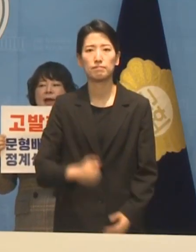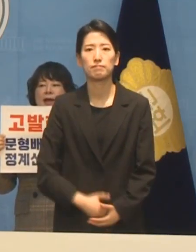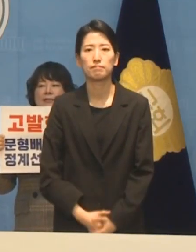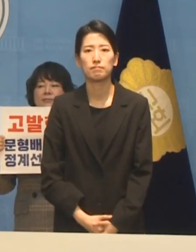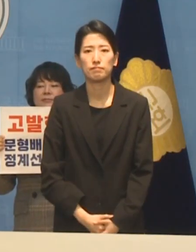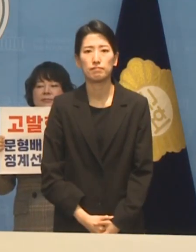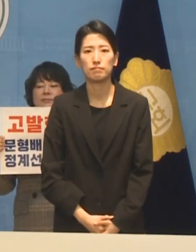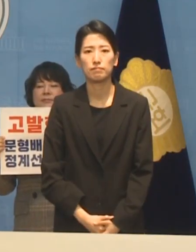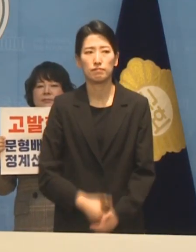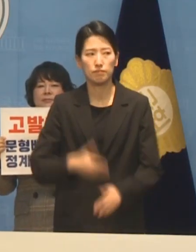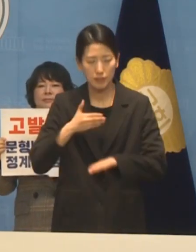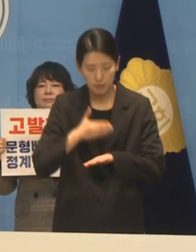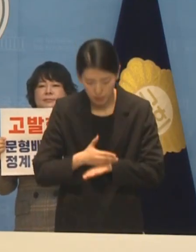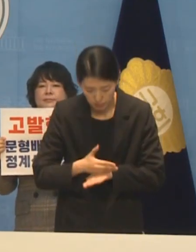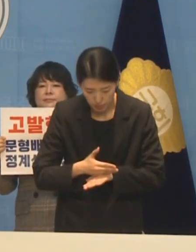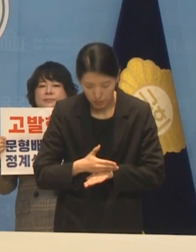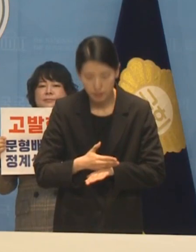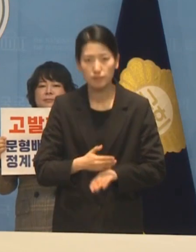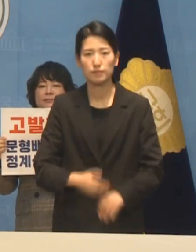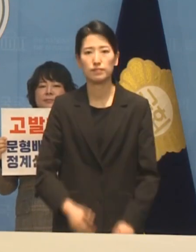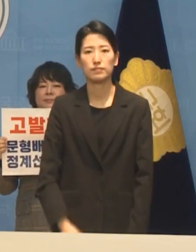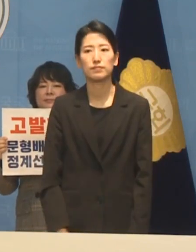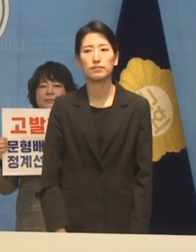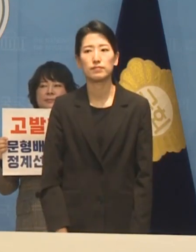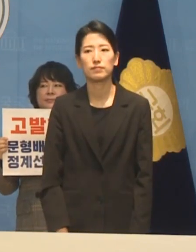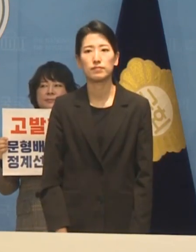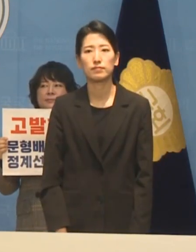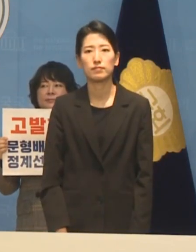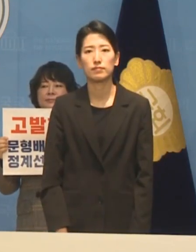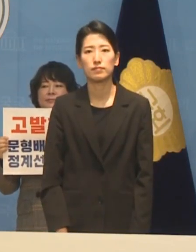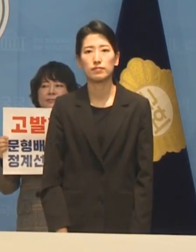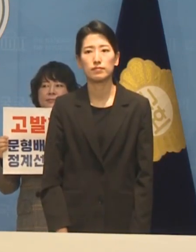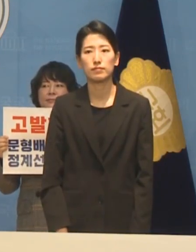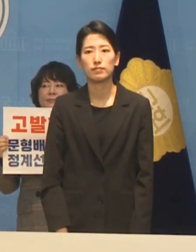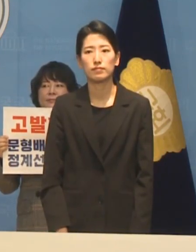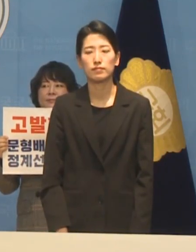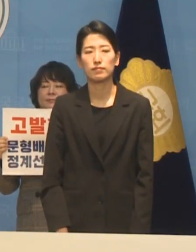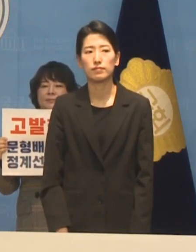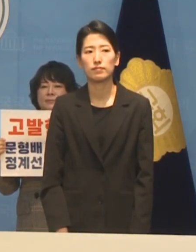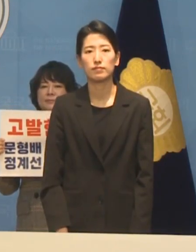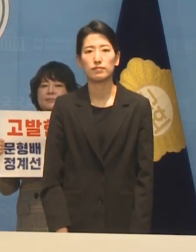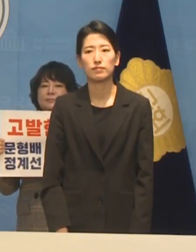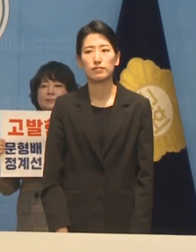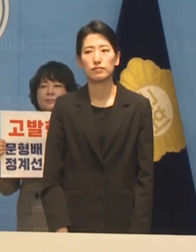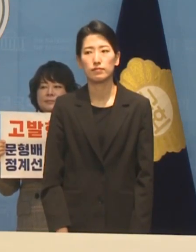촉구한다. 촉구한다. 감사합니다. 제 결문 경례.